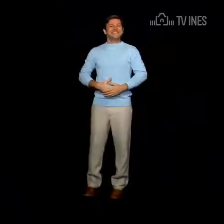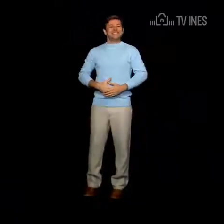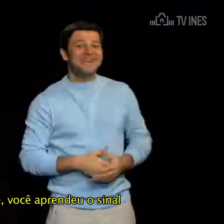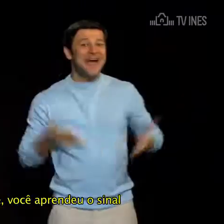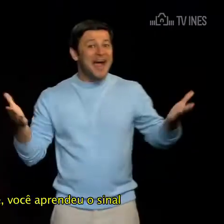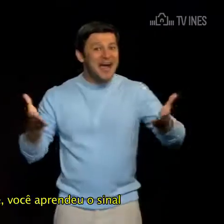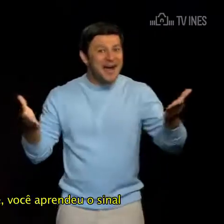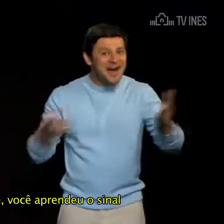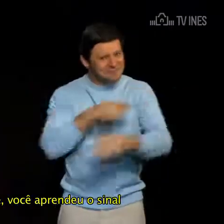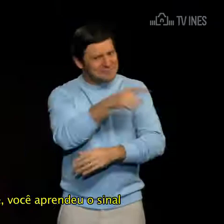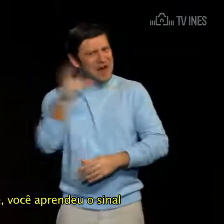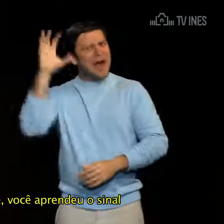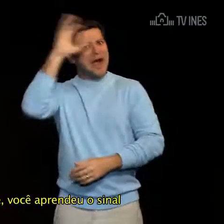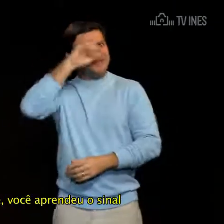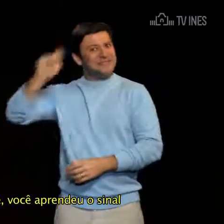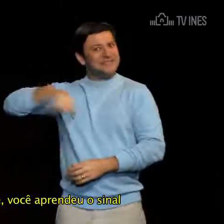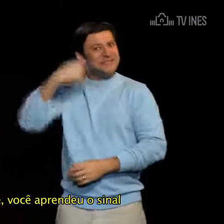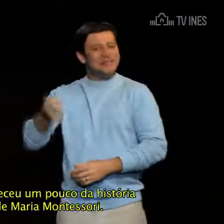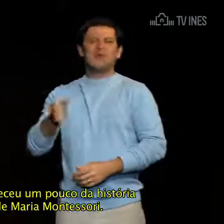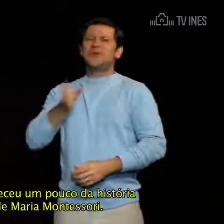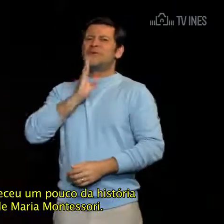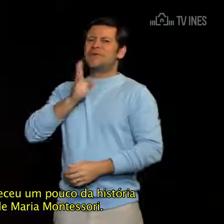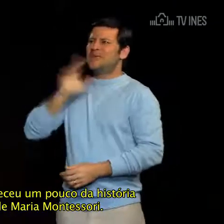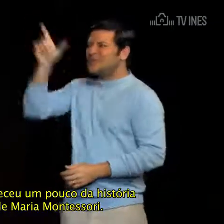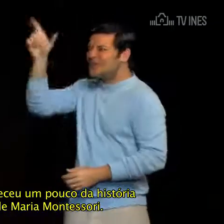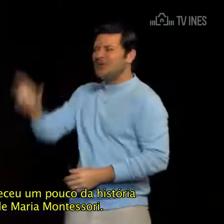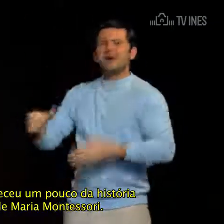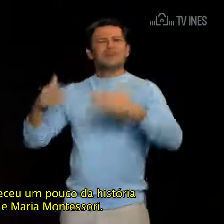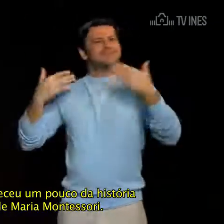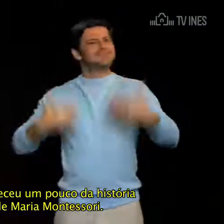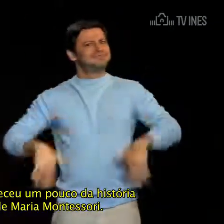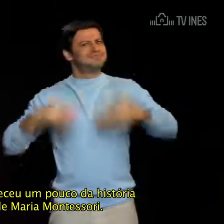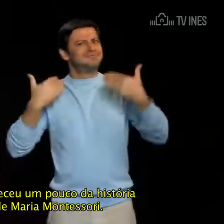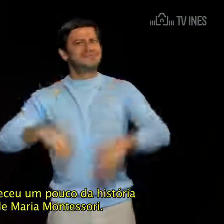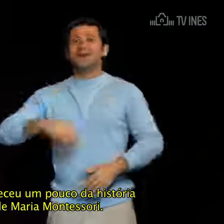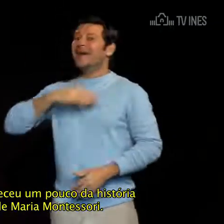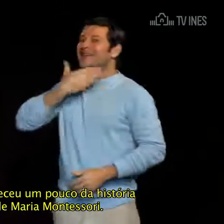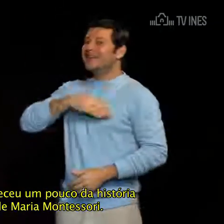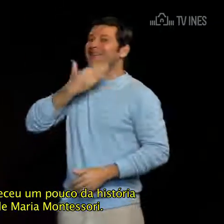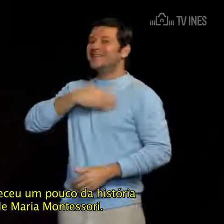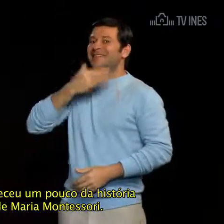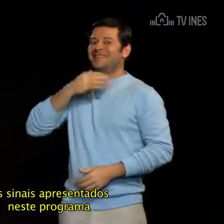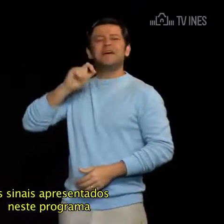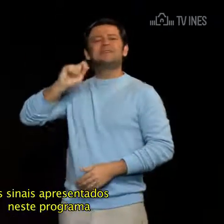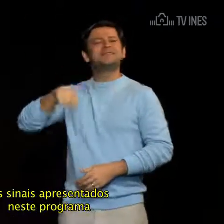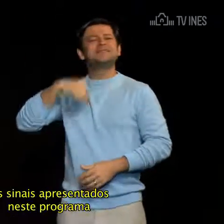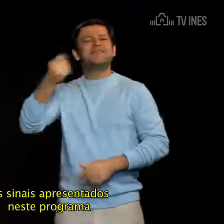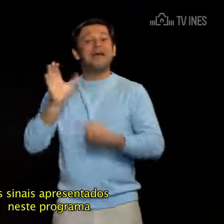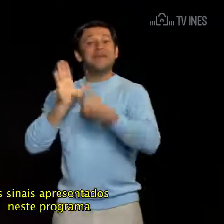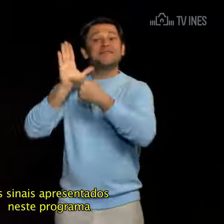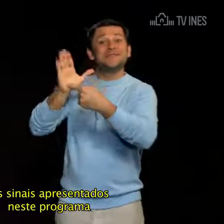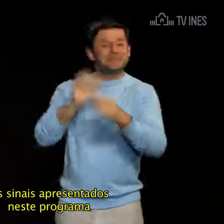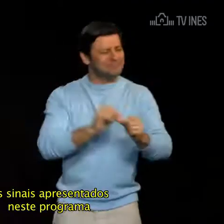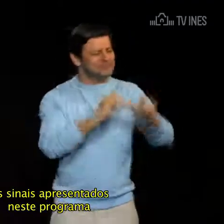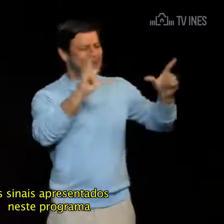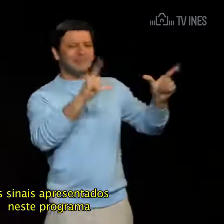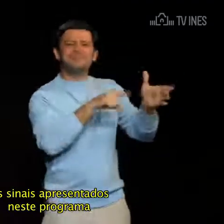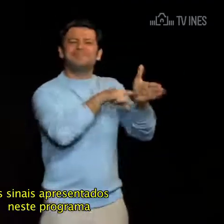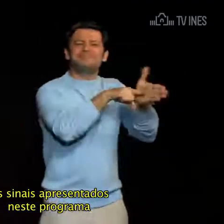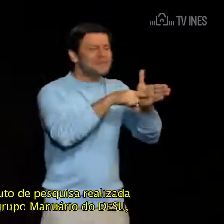Hoje, você aprendeu o sinal e conheceu um pouco da história de Maria Montessori. Os sinais apresentados nesse programa